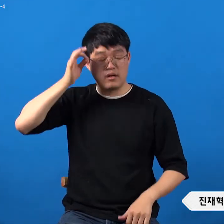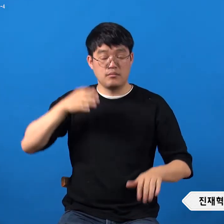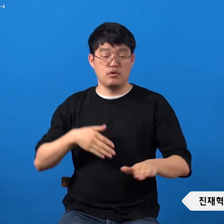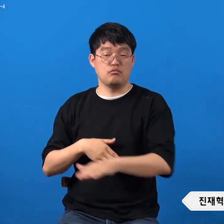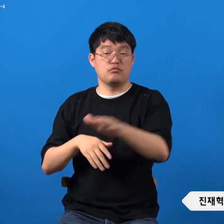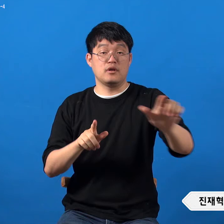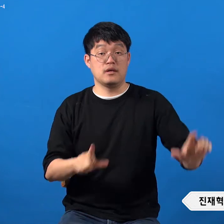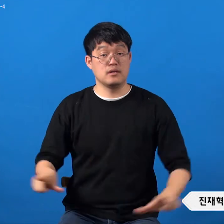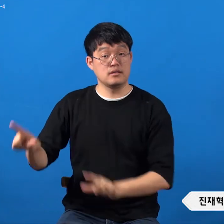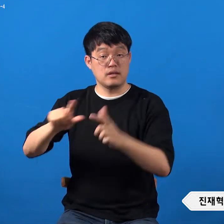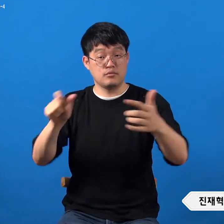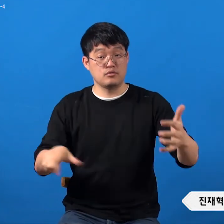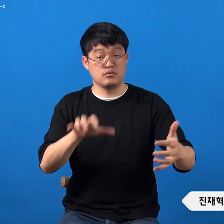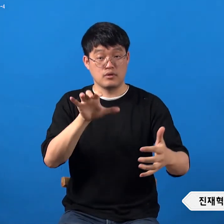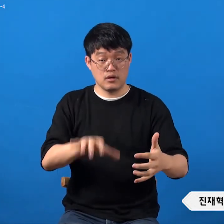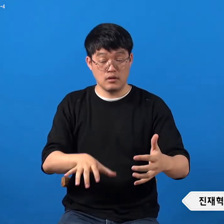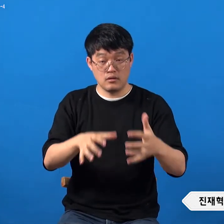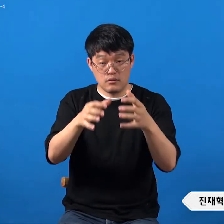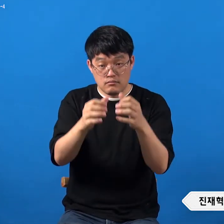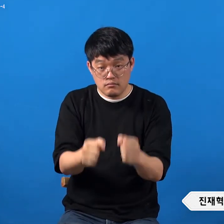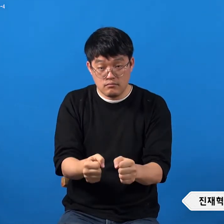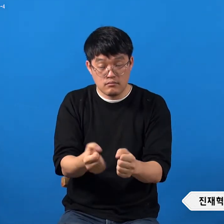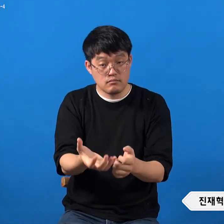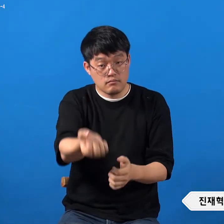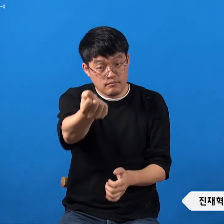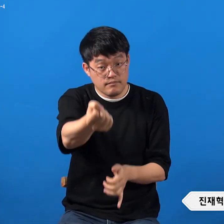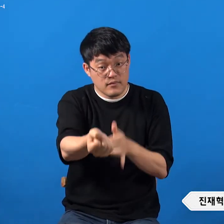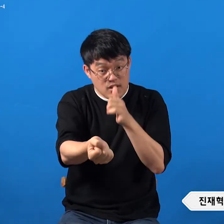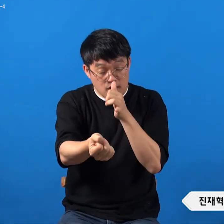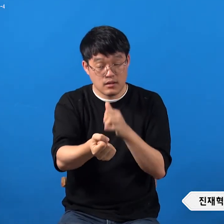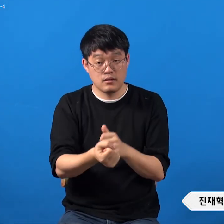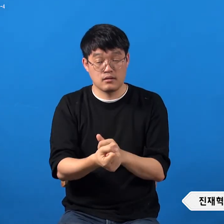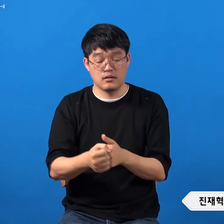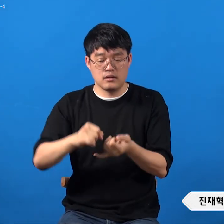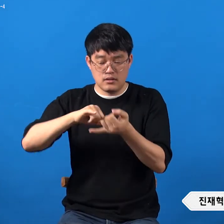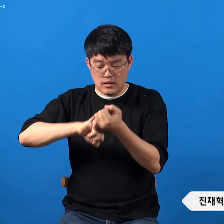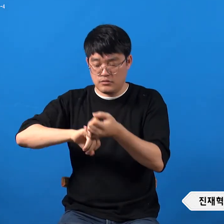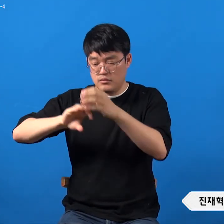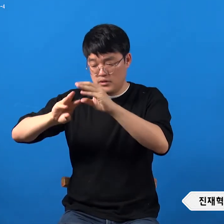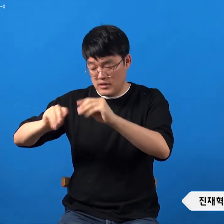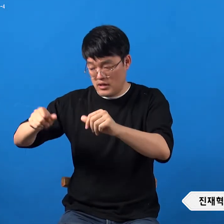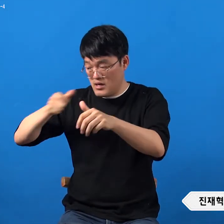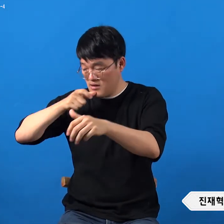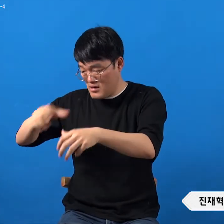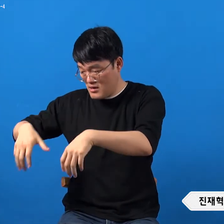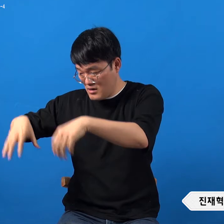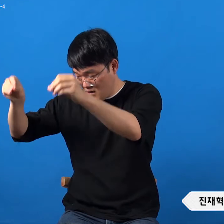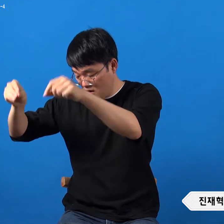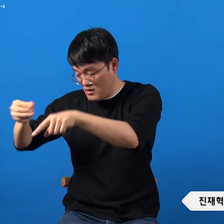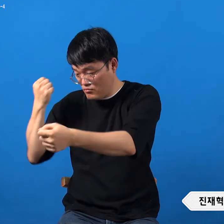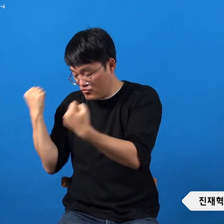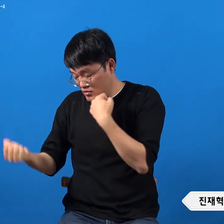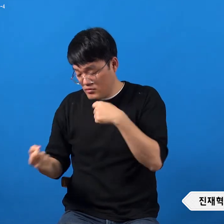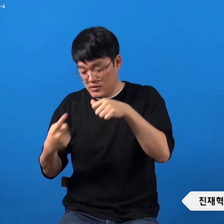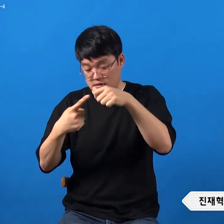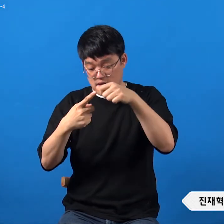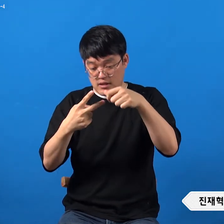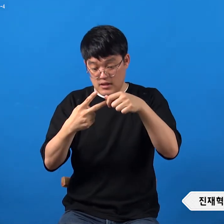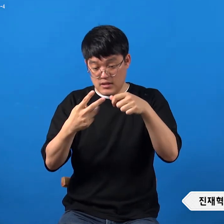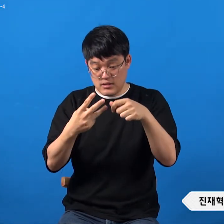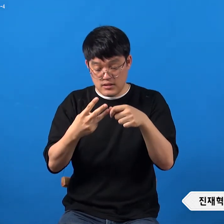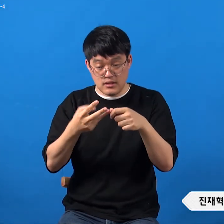삶 속에도 존재합니까? 약속의 땅에 내리는 기근 가운데서도 이 세 가지의